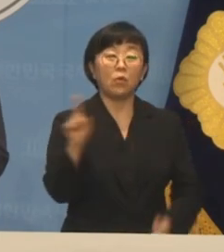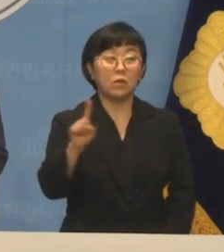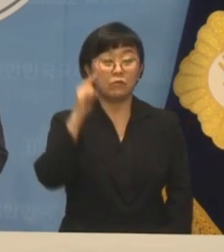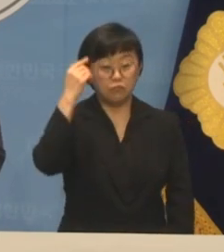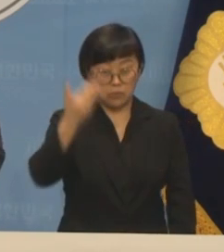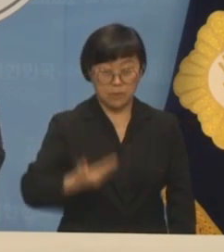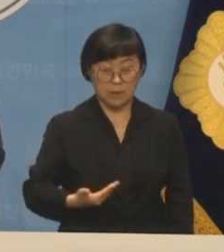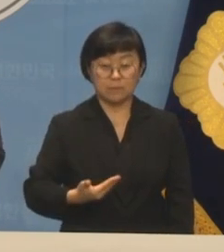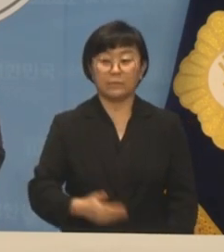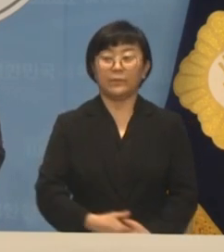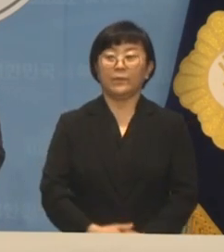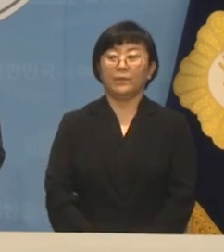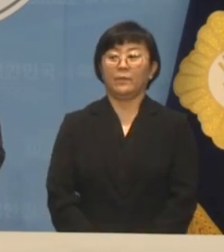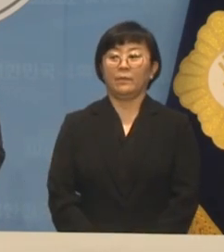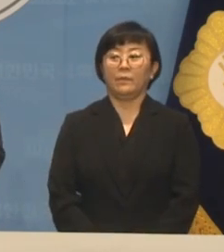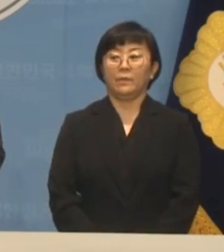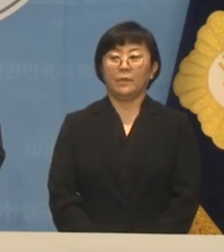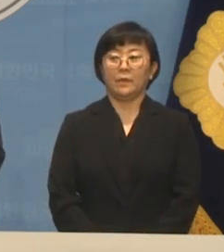물었습니다.